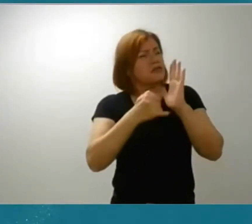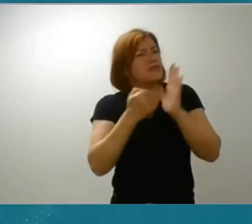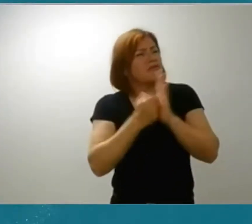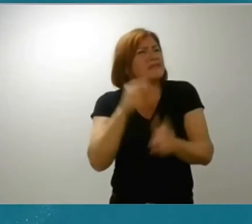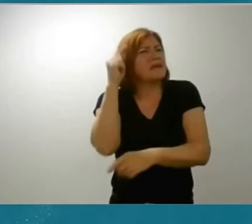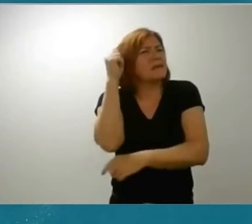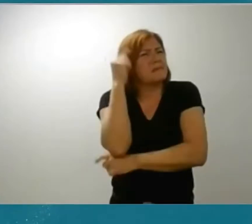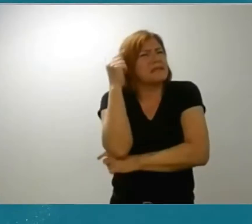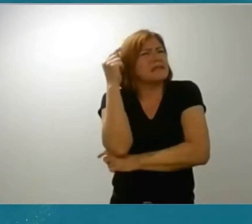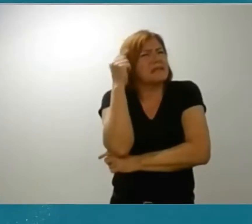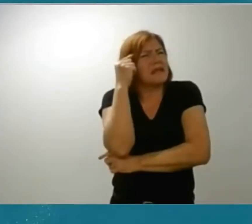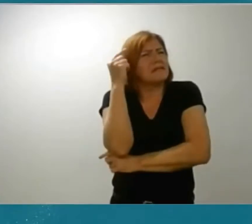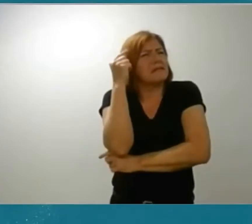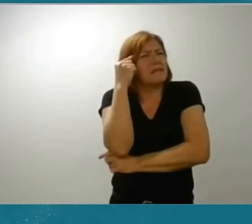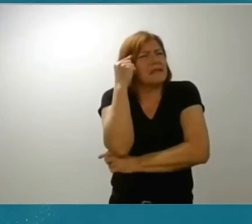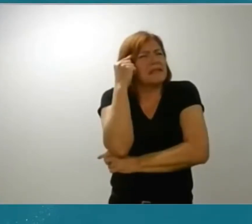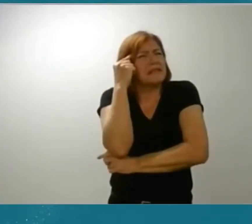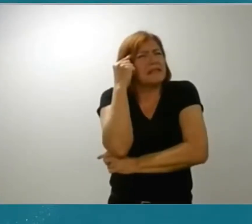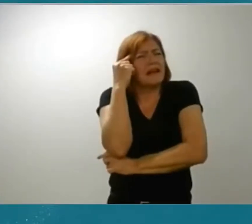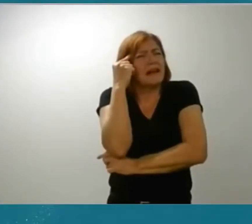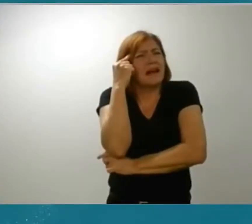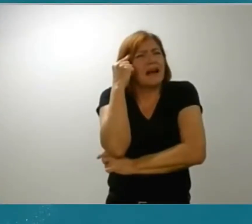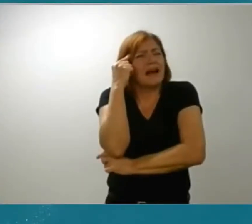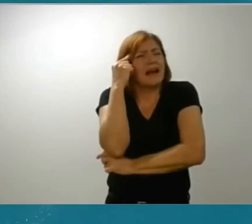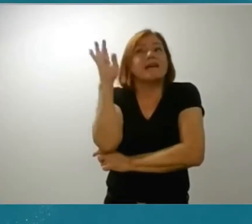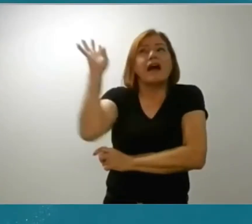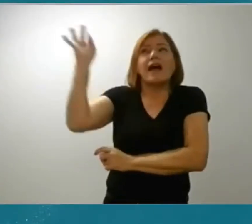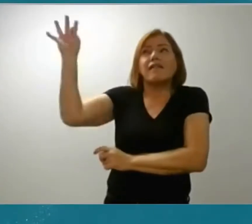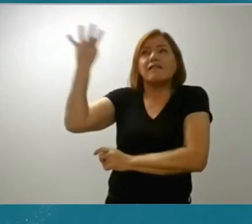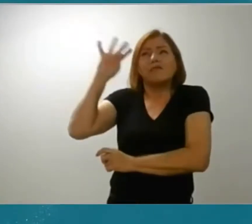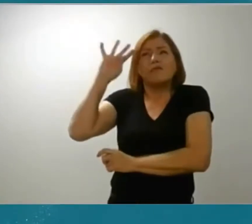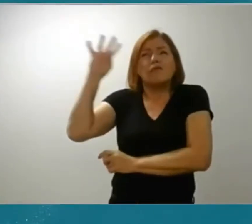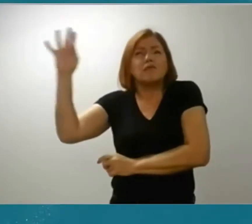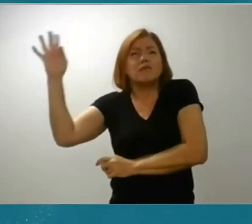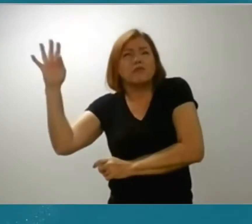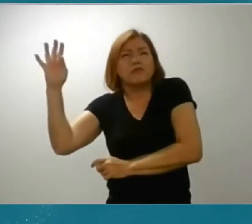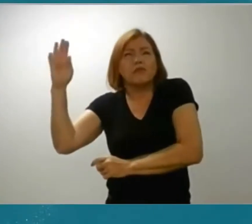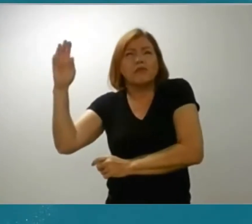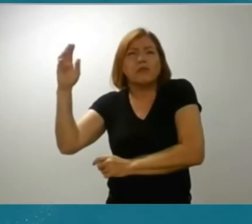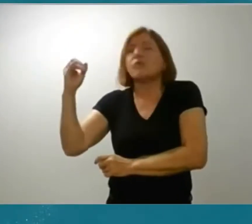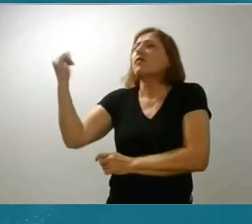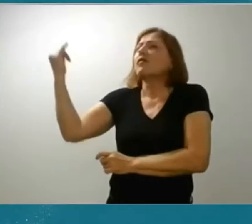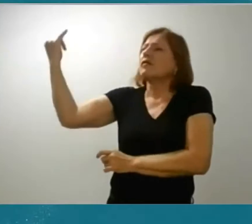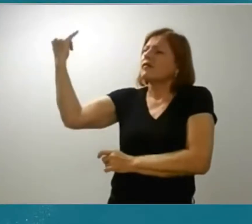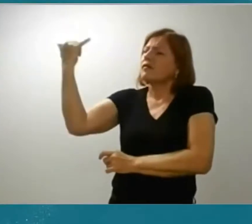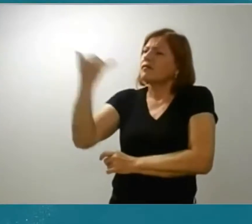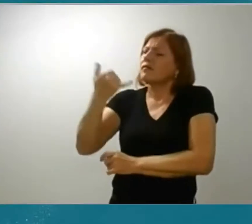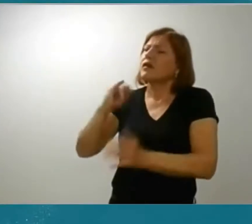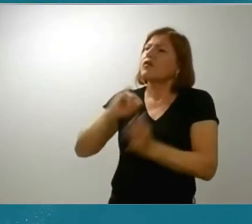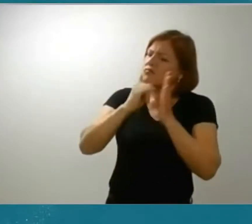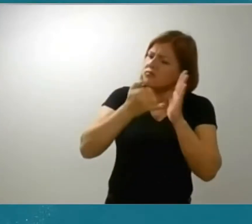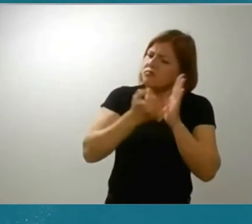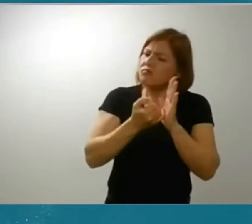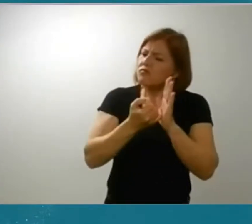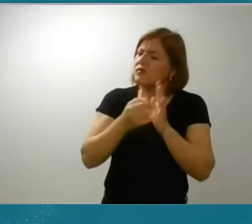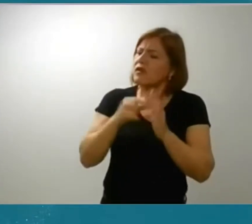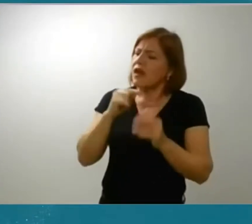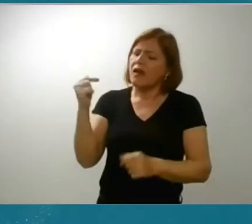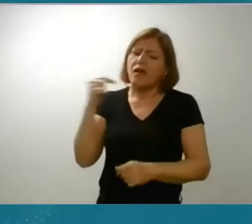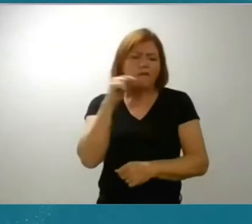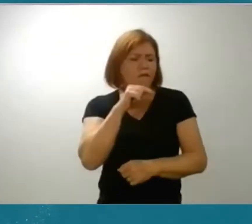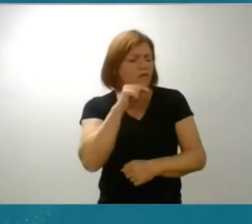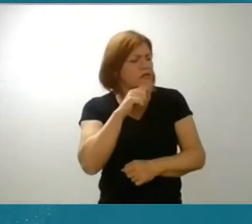dizendo: José, filho de Davi, não temas receber Maria, tua mulher, porque o que nela foi gerado é